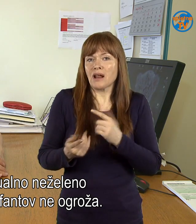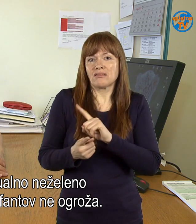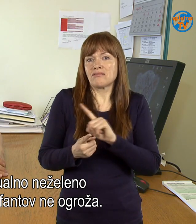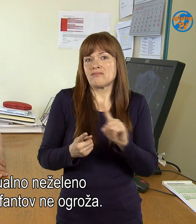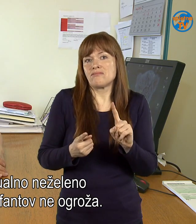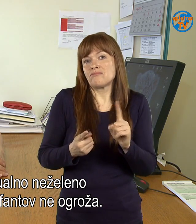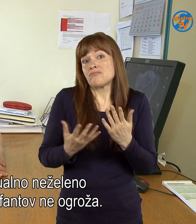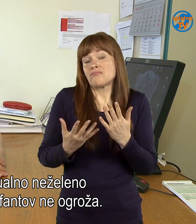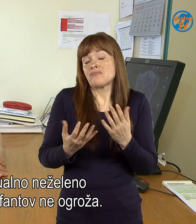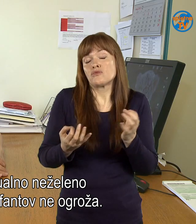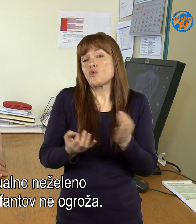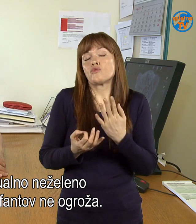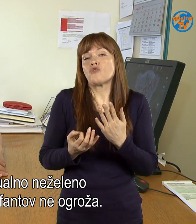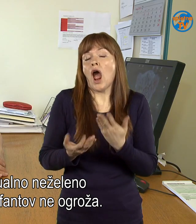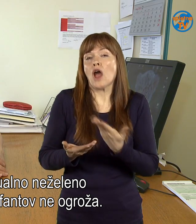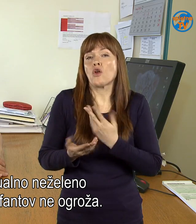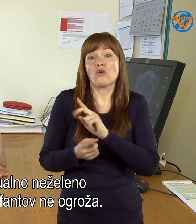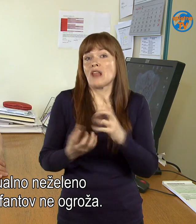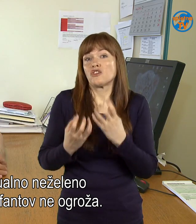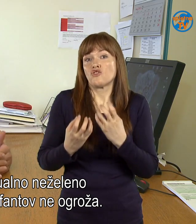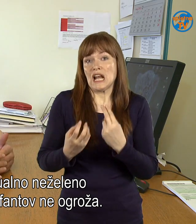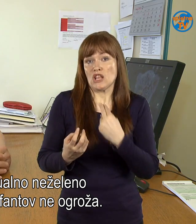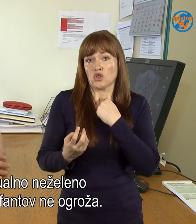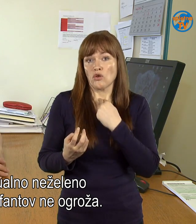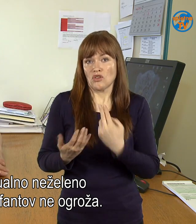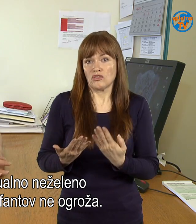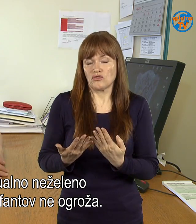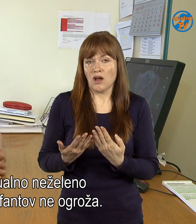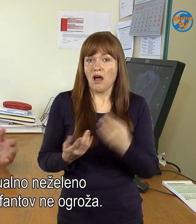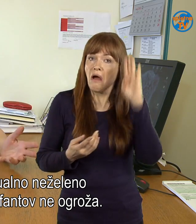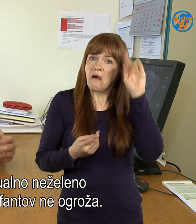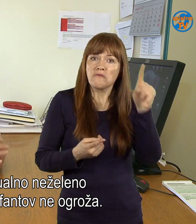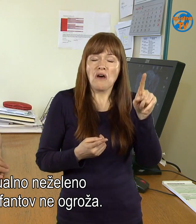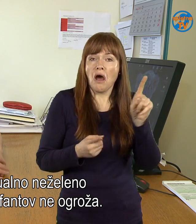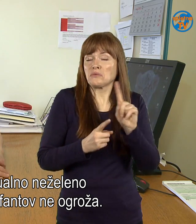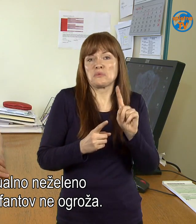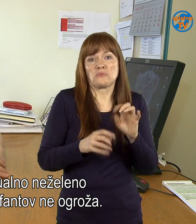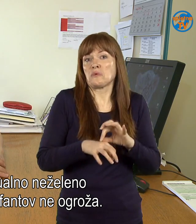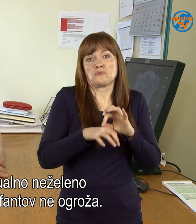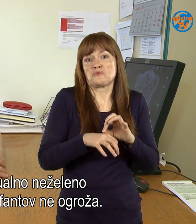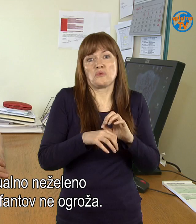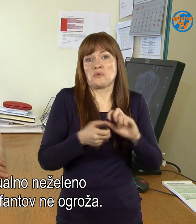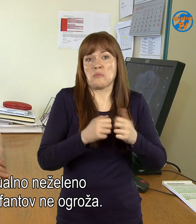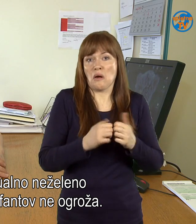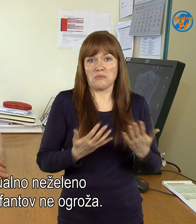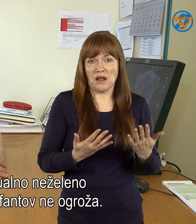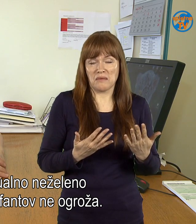pred eventualno neželeno zanositvijo, ki fantov ne ogroža.